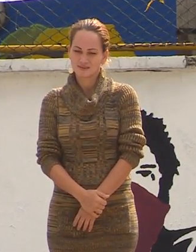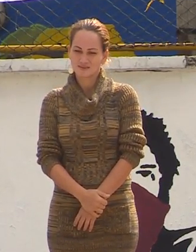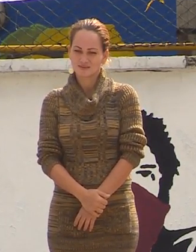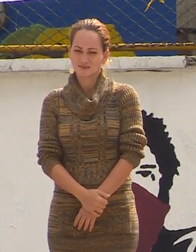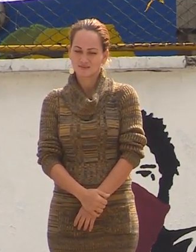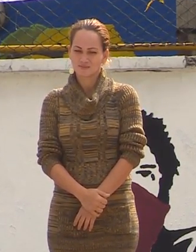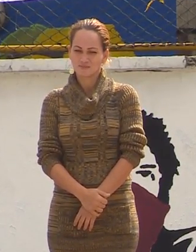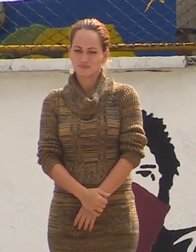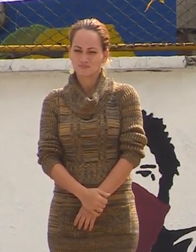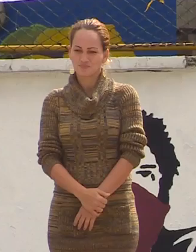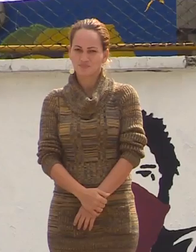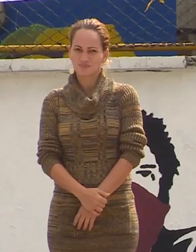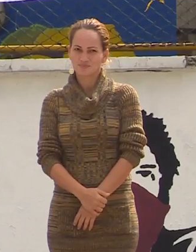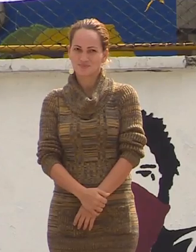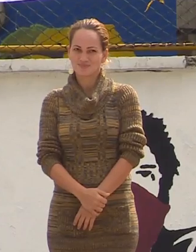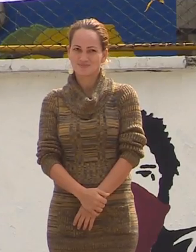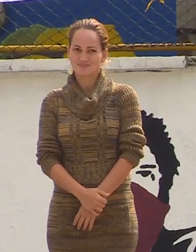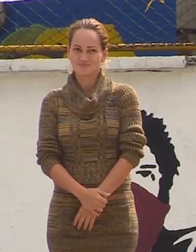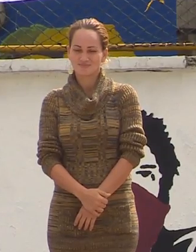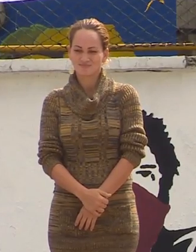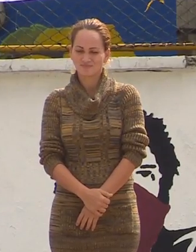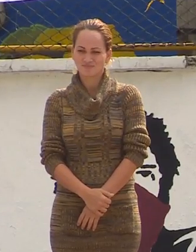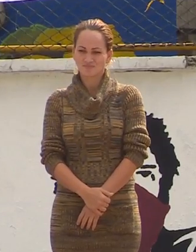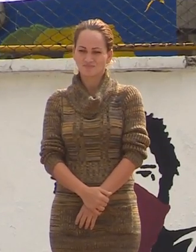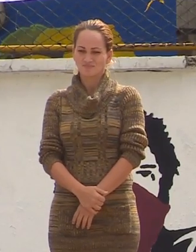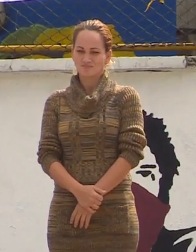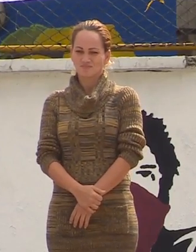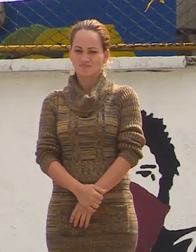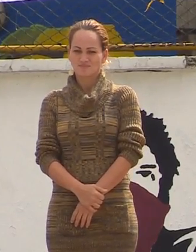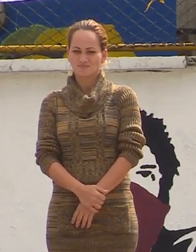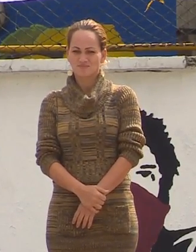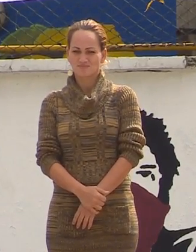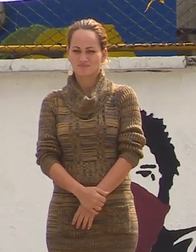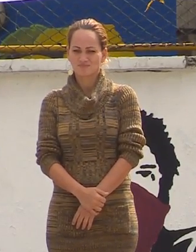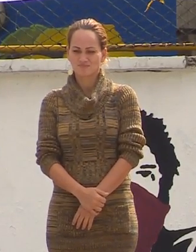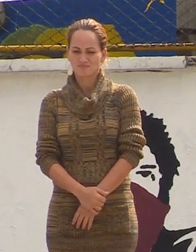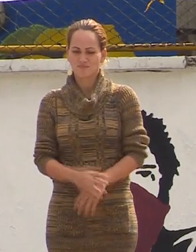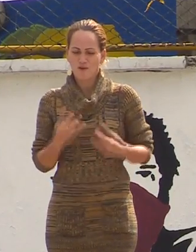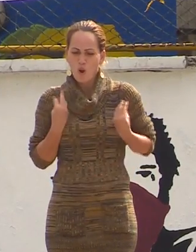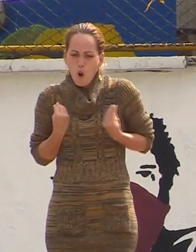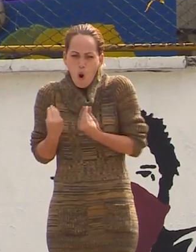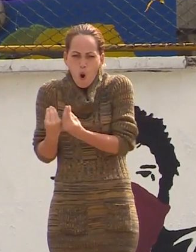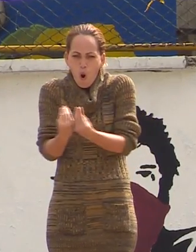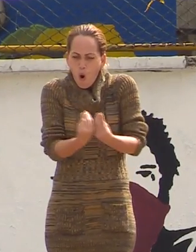La convivencia no puede ser forzada ni forzosa.